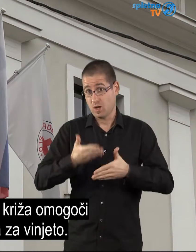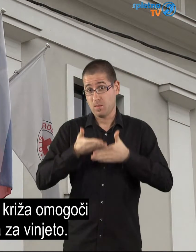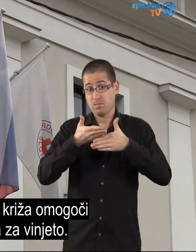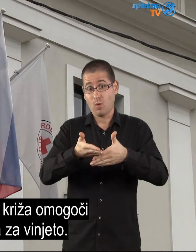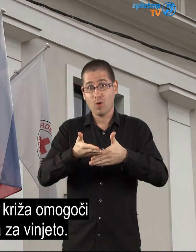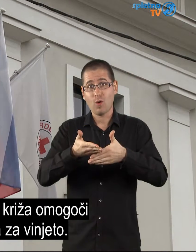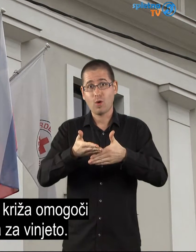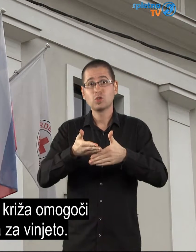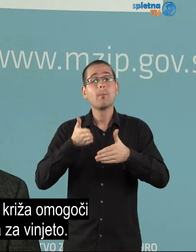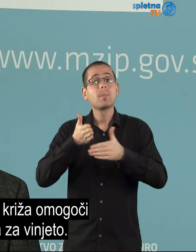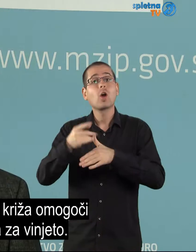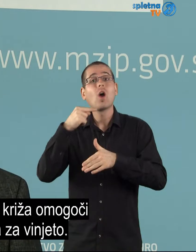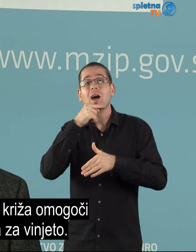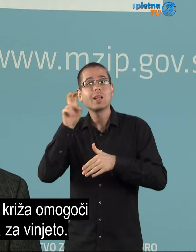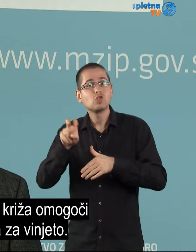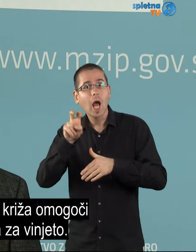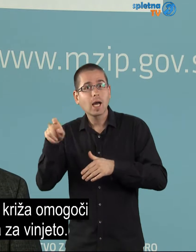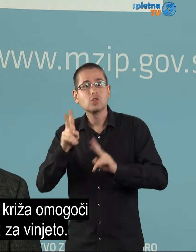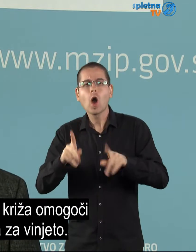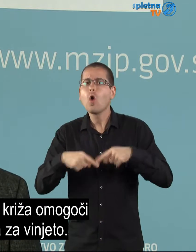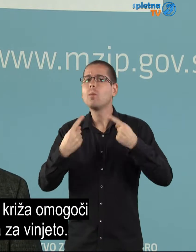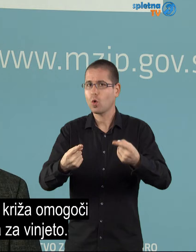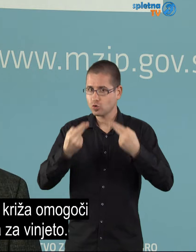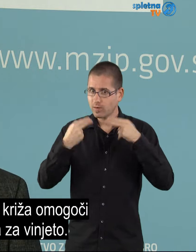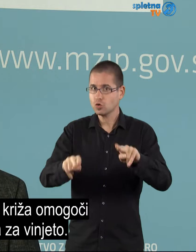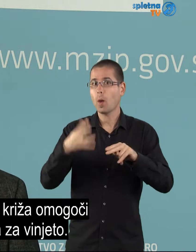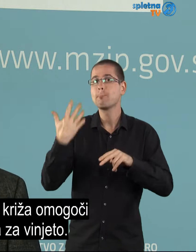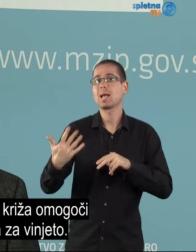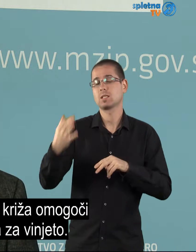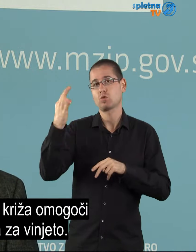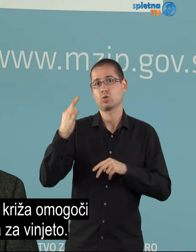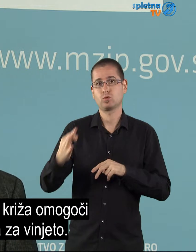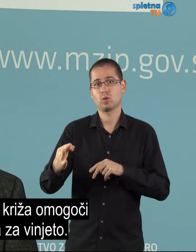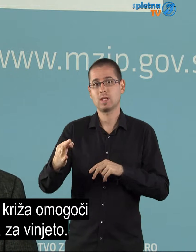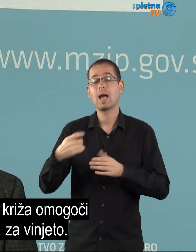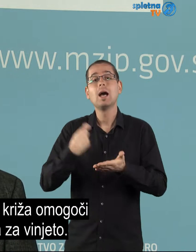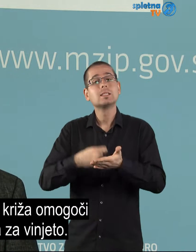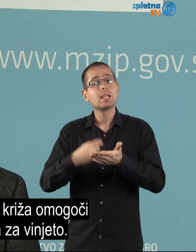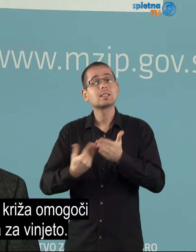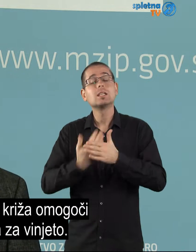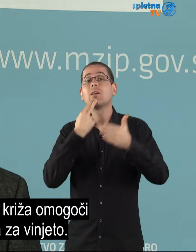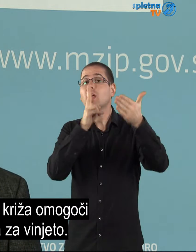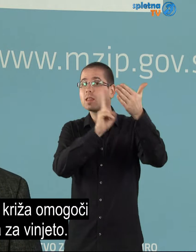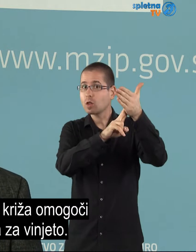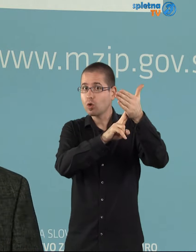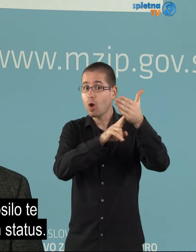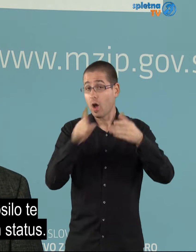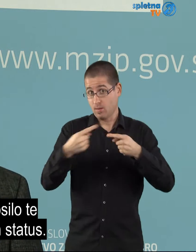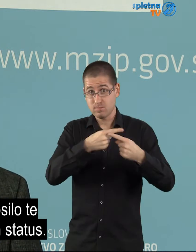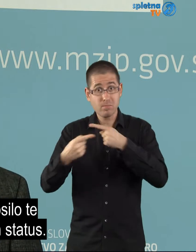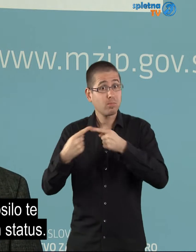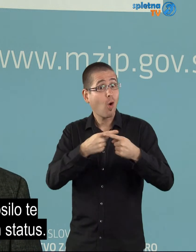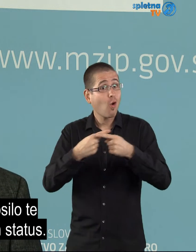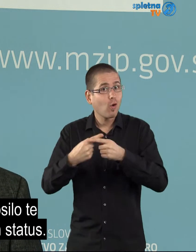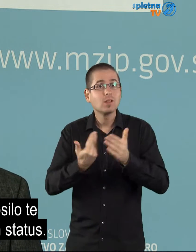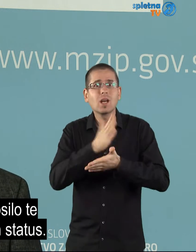Pomoč preko Rdečega križa omogoči vračilo 50-odstotnega zneska za vinjeto.